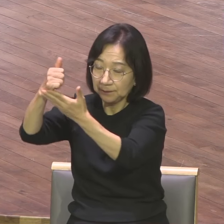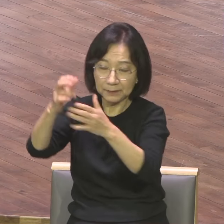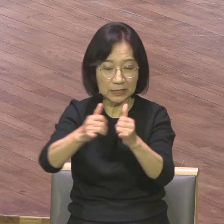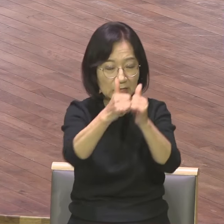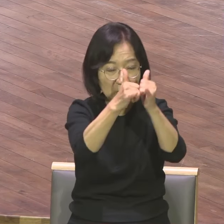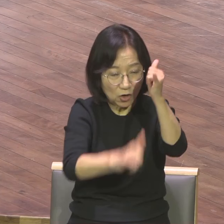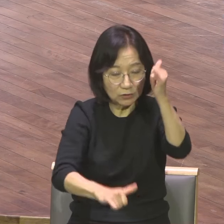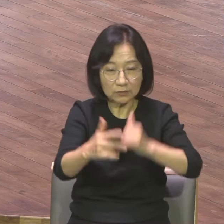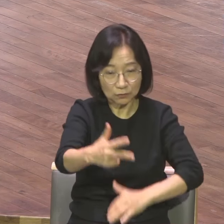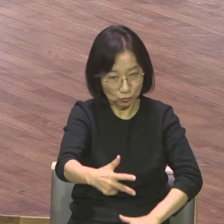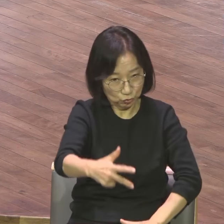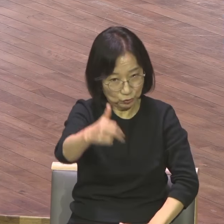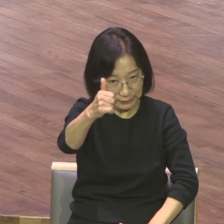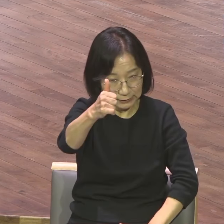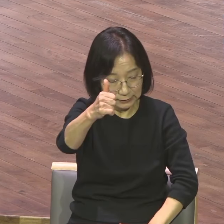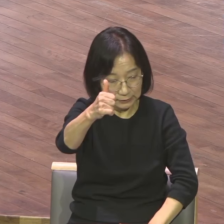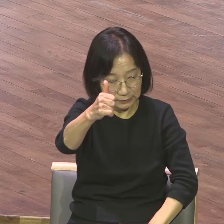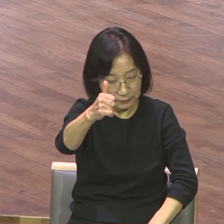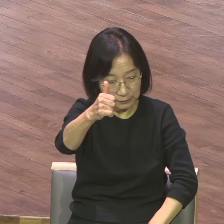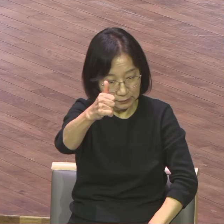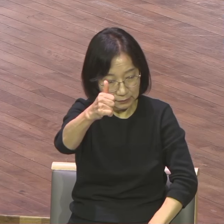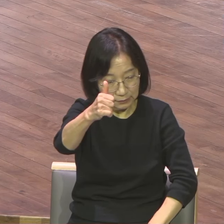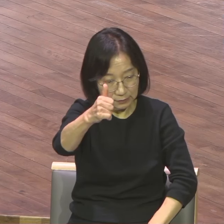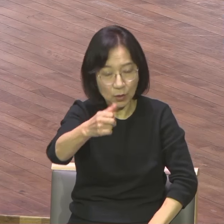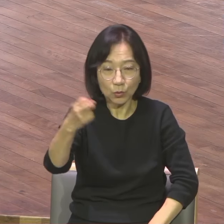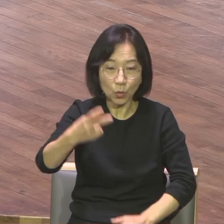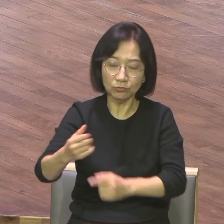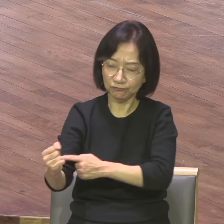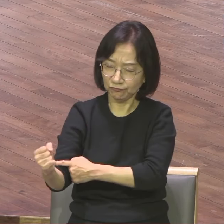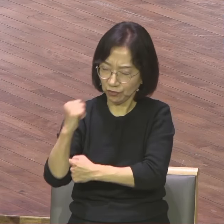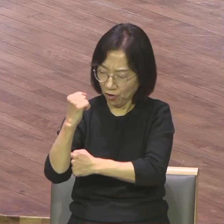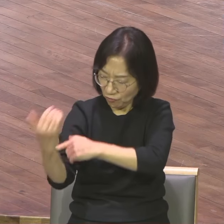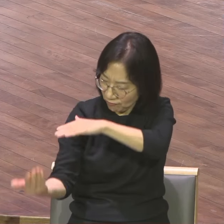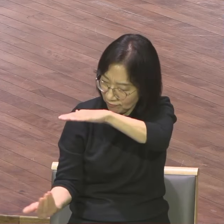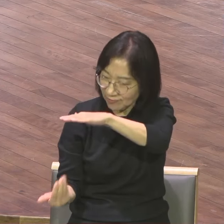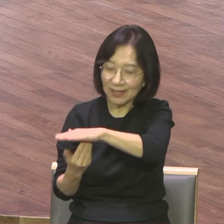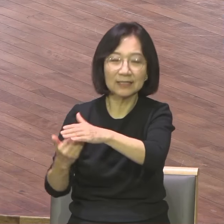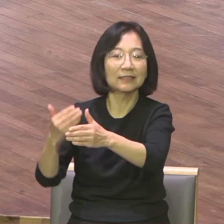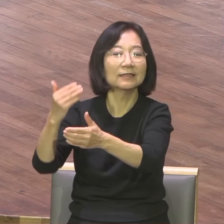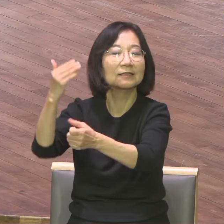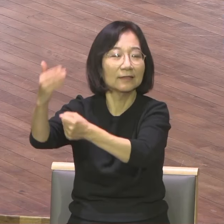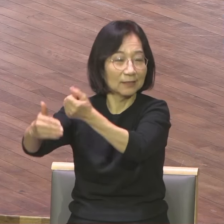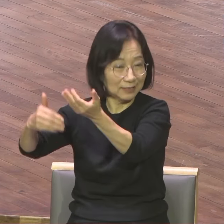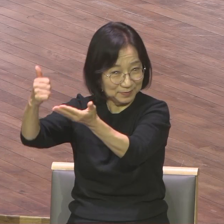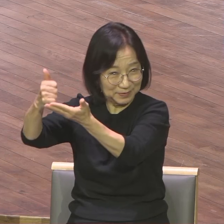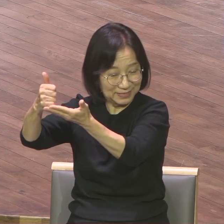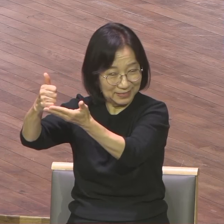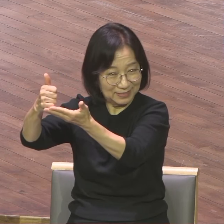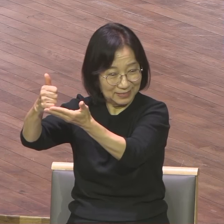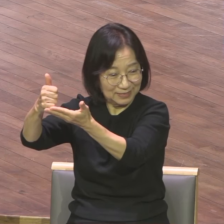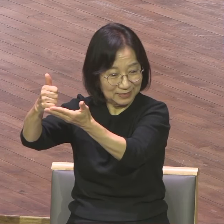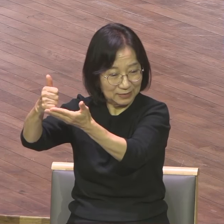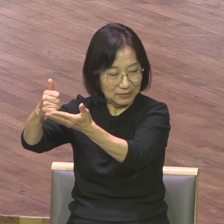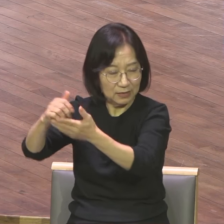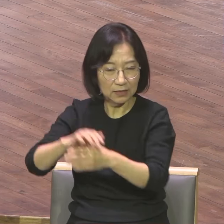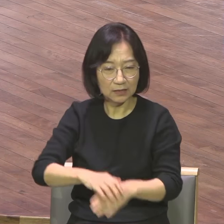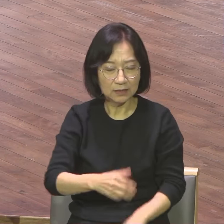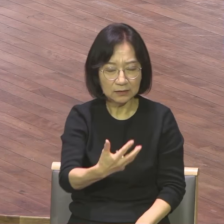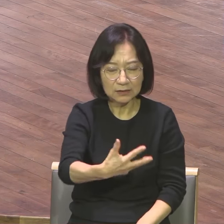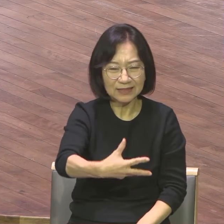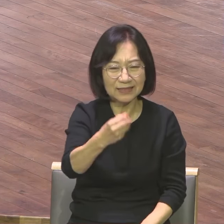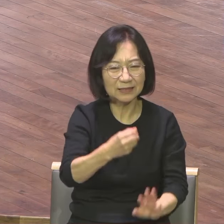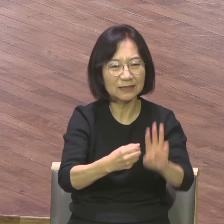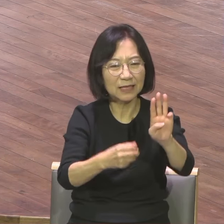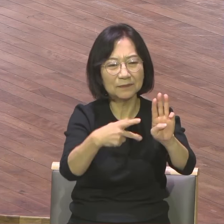주인이시면서 아무것도 아실 것이 없는 전능하신 창조주 하나님께서 창세기 3장으로